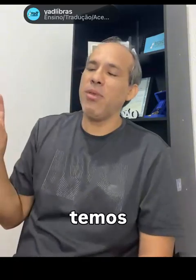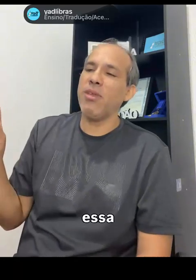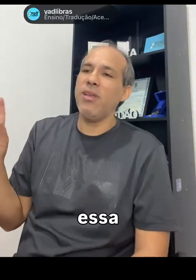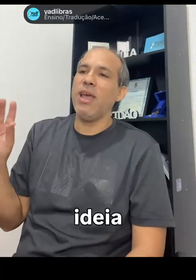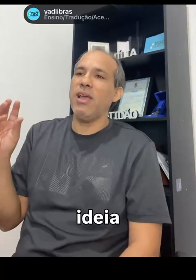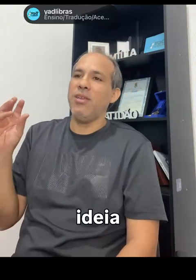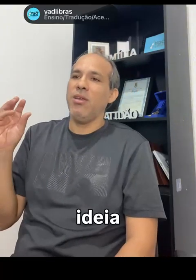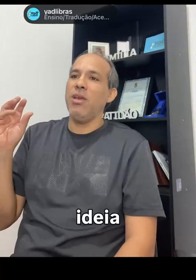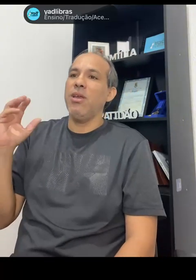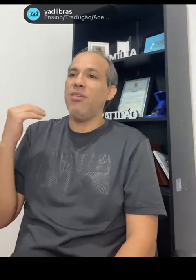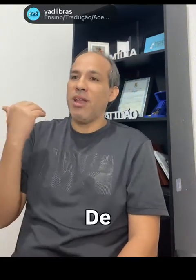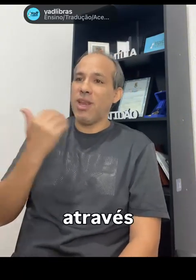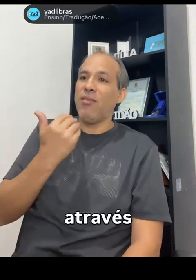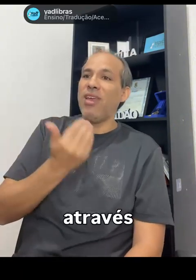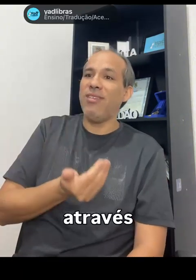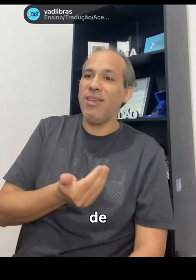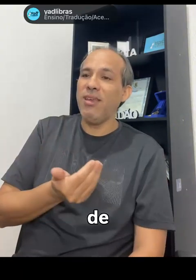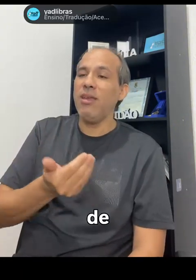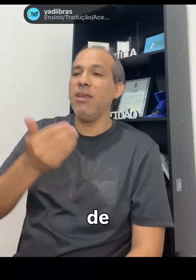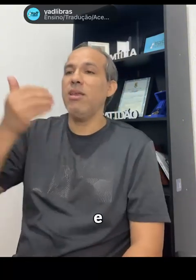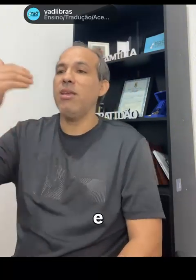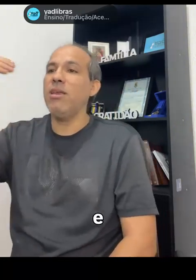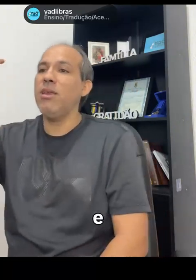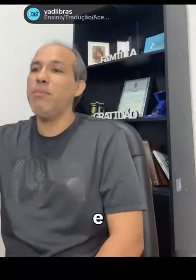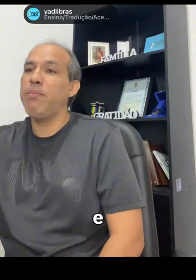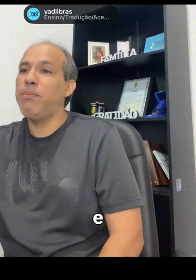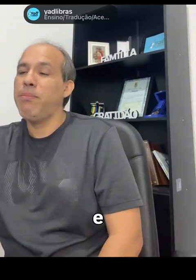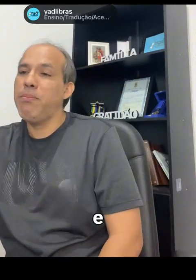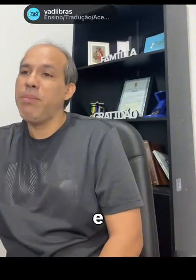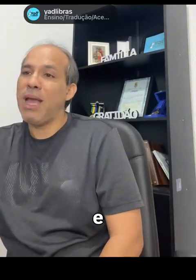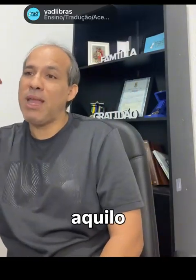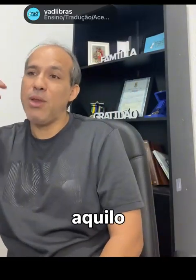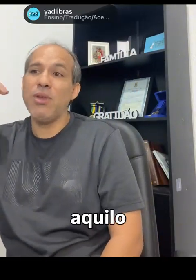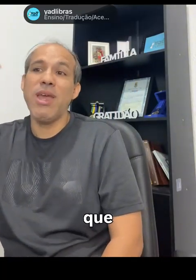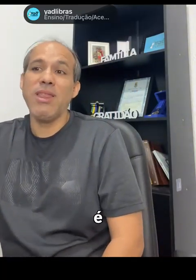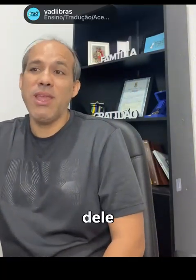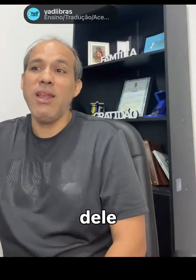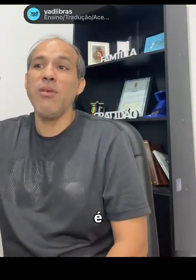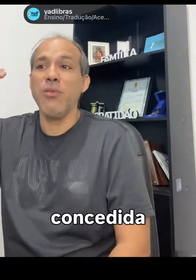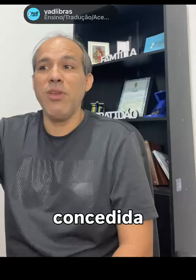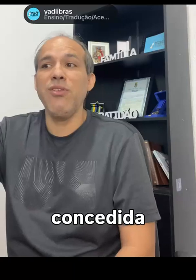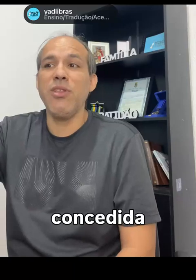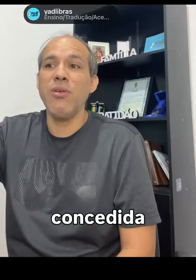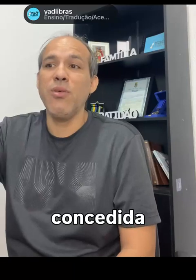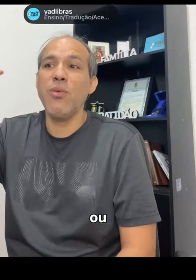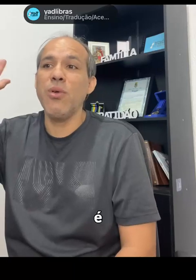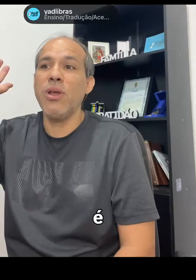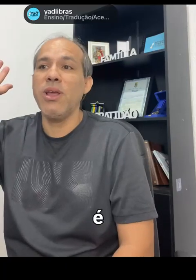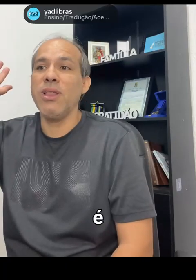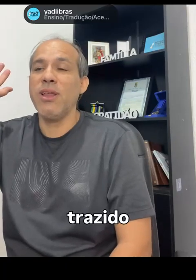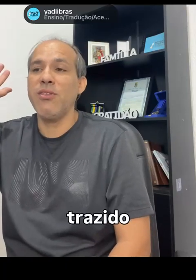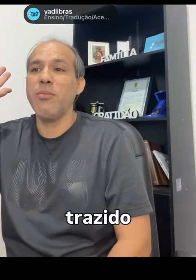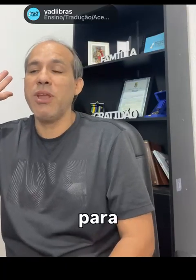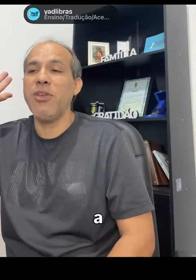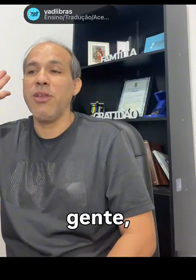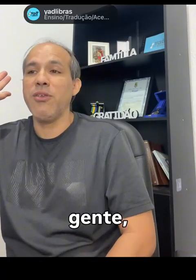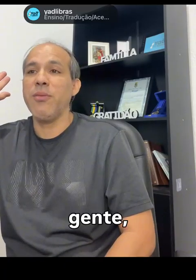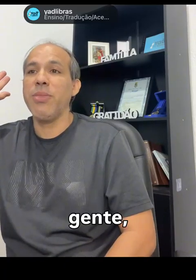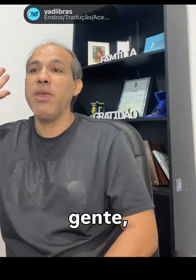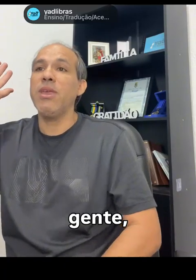essa ideia de através de e aquilo que é dele é concedido ou é trazido para a gente, que